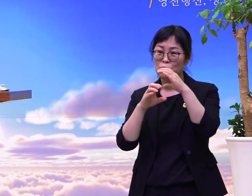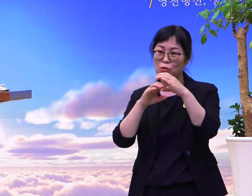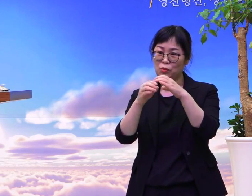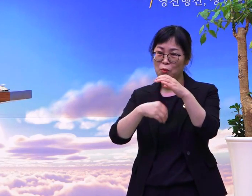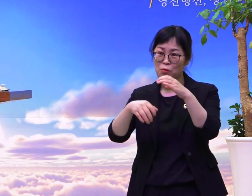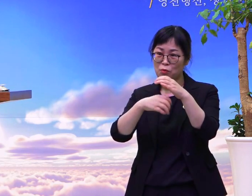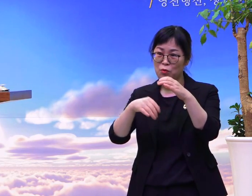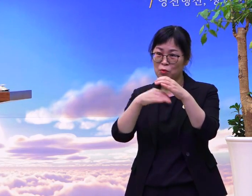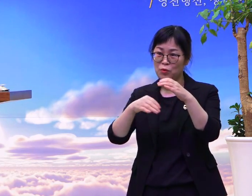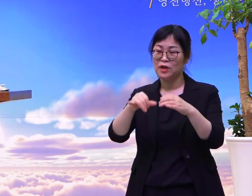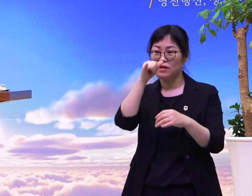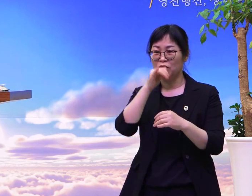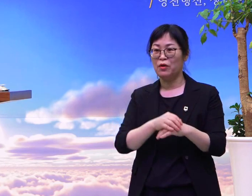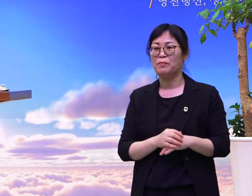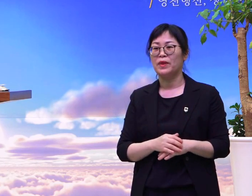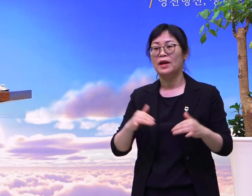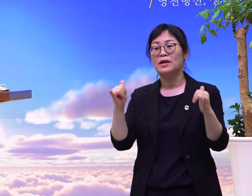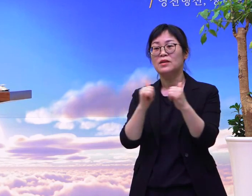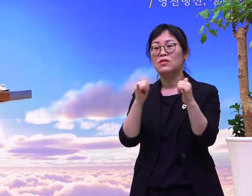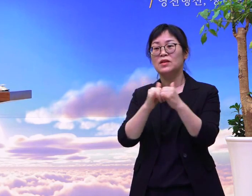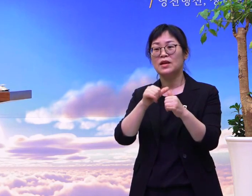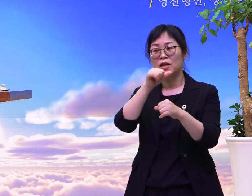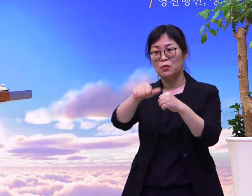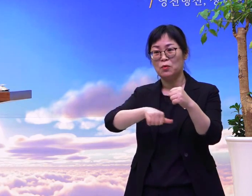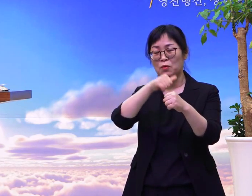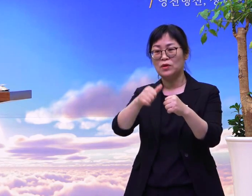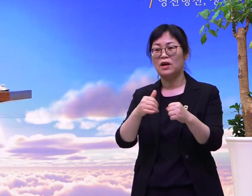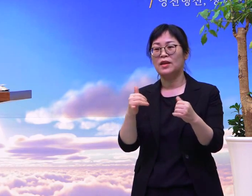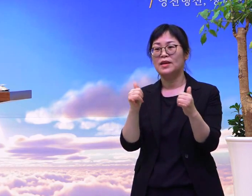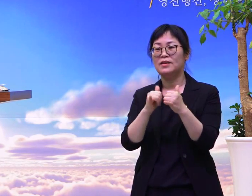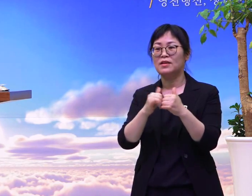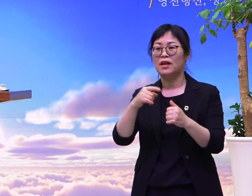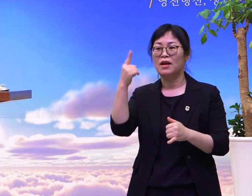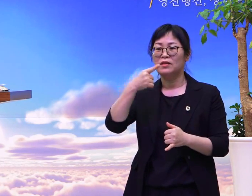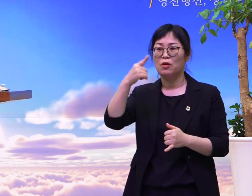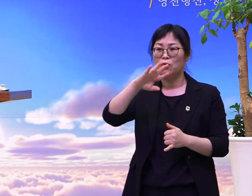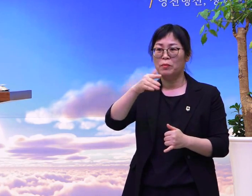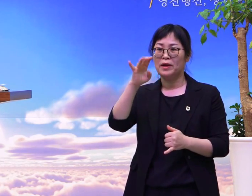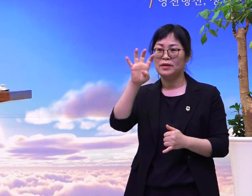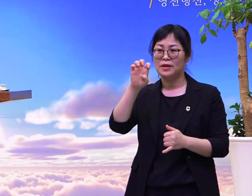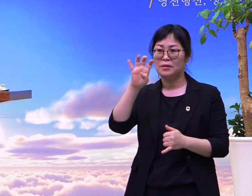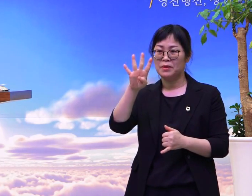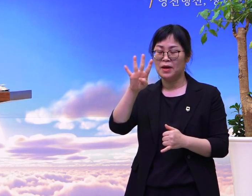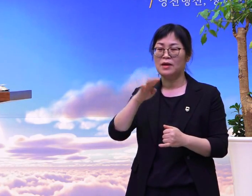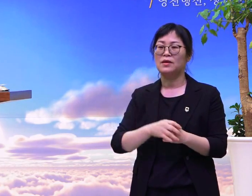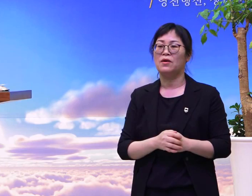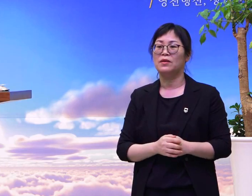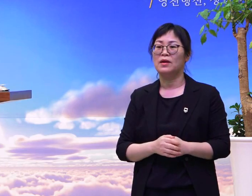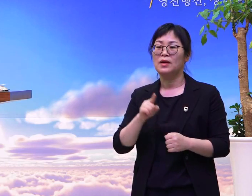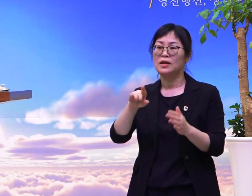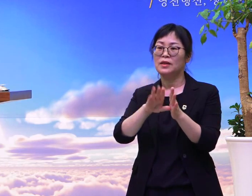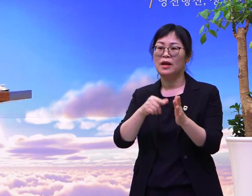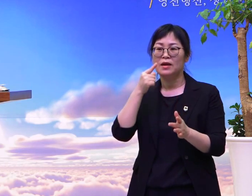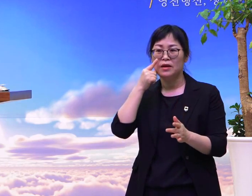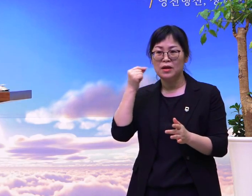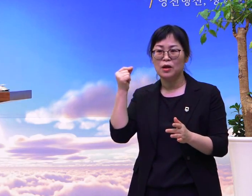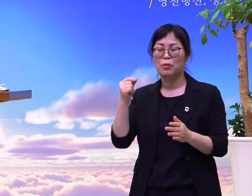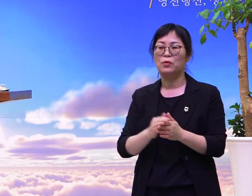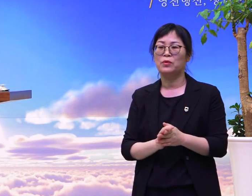태평양 전쟁이 5년 동안 있었는데요, 태평양 전쟁 중인 1944년에 그때는